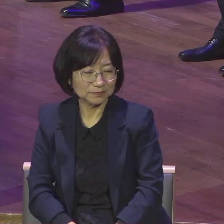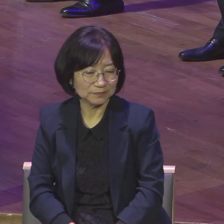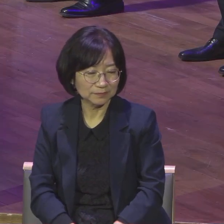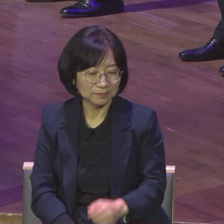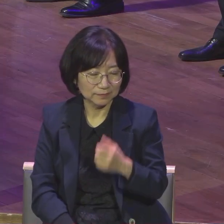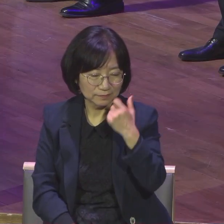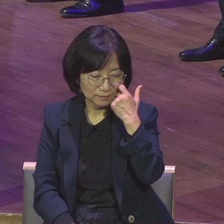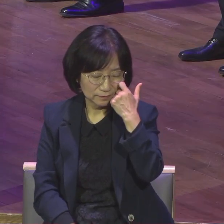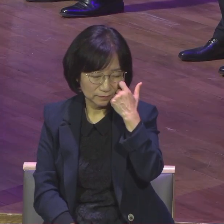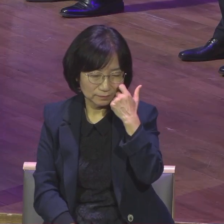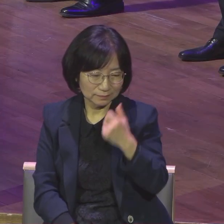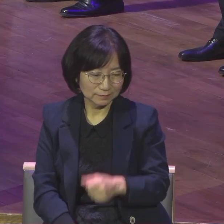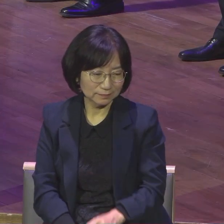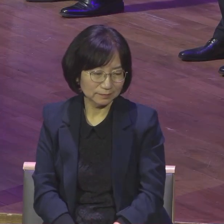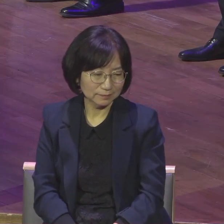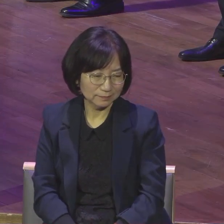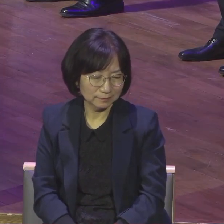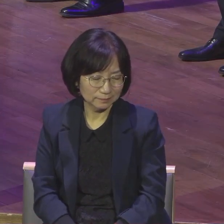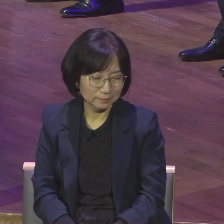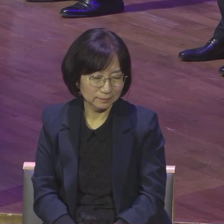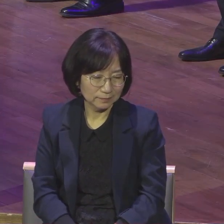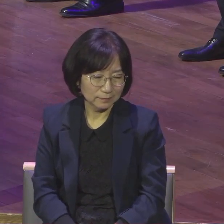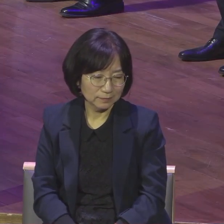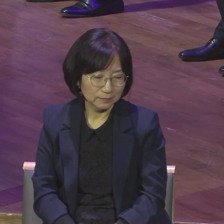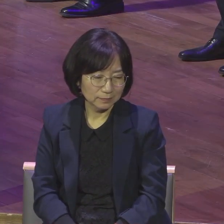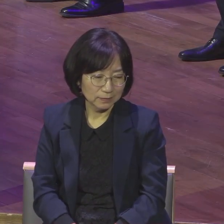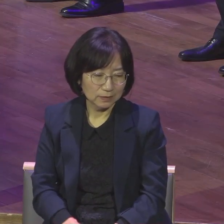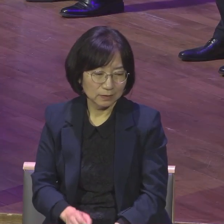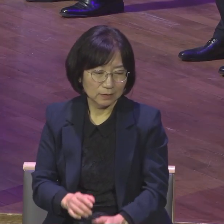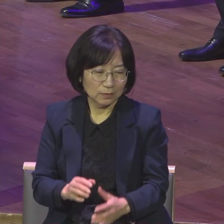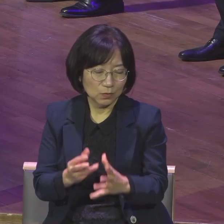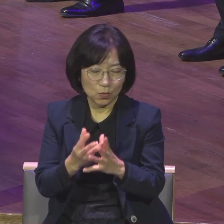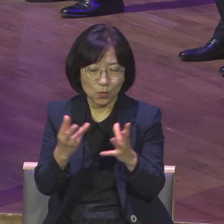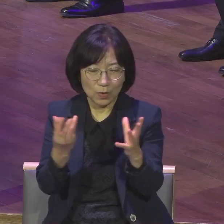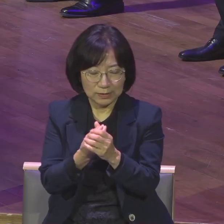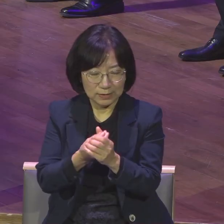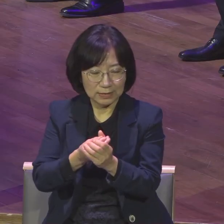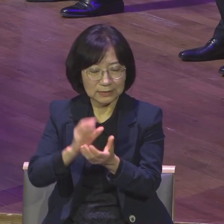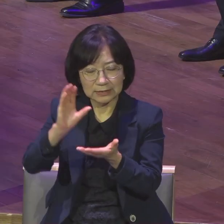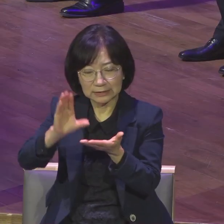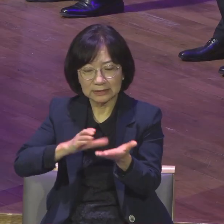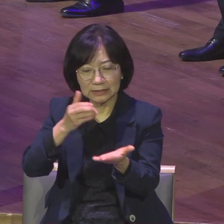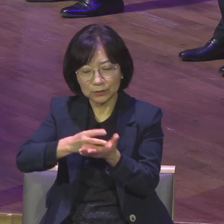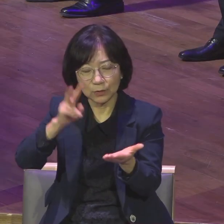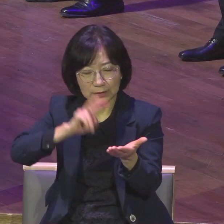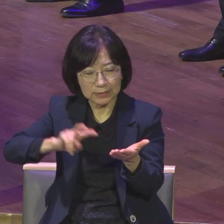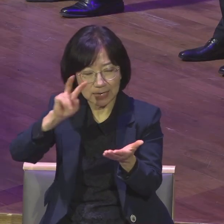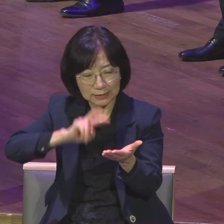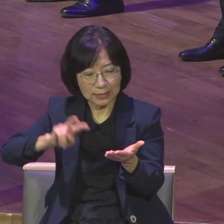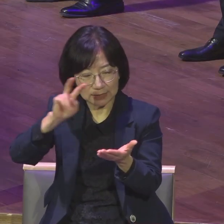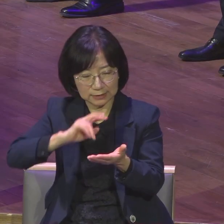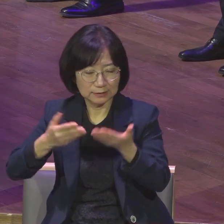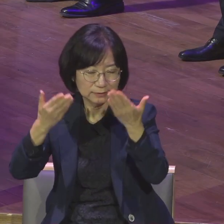믿고 전하는 가정으로 세우실 것을 믿는 믿음으로 완전하신 그리스도 찬양하겠습니다.